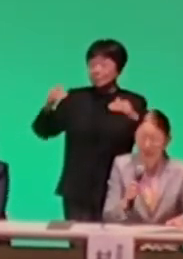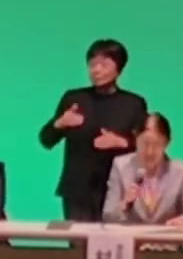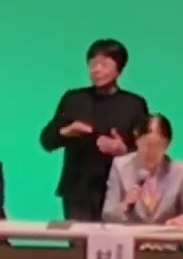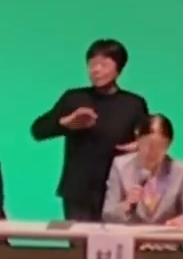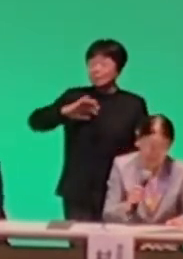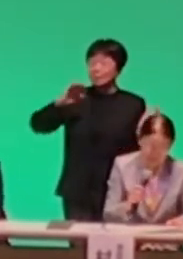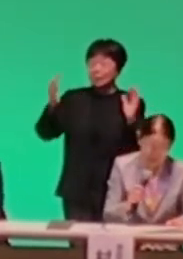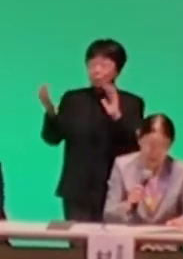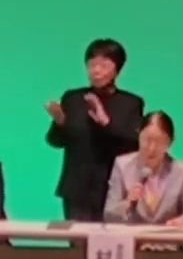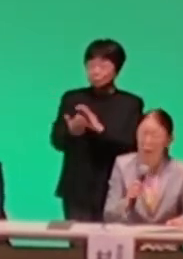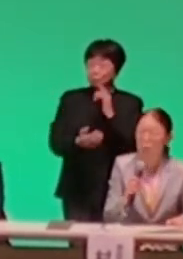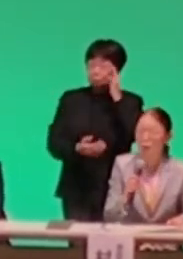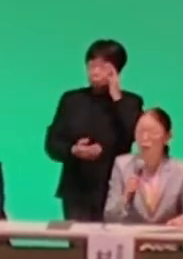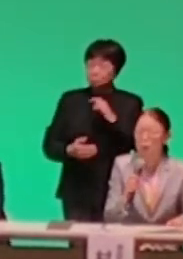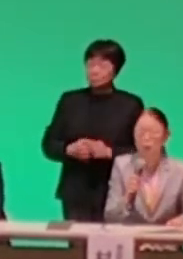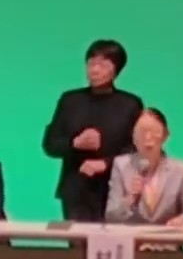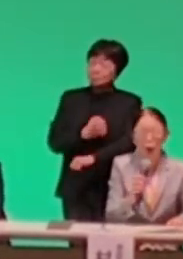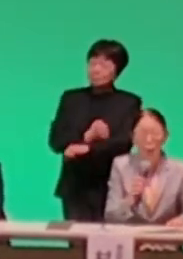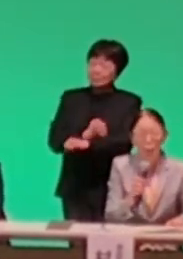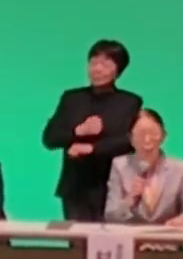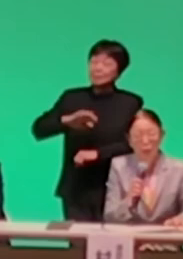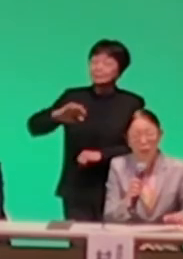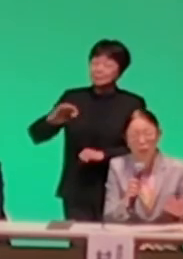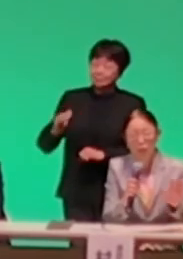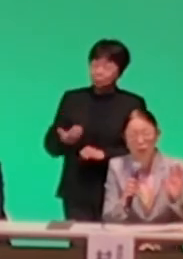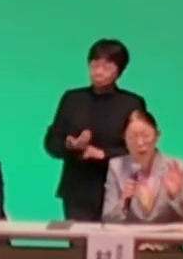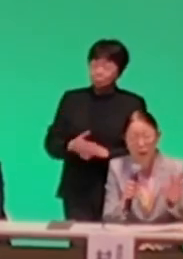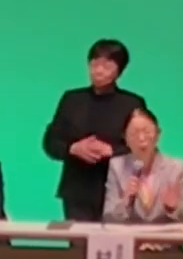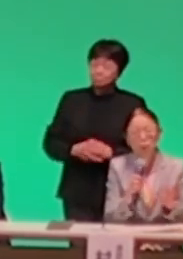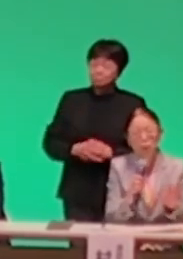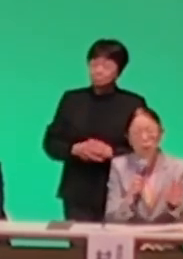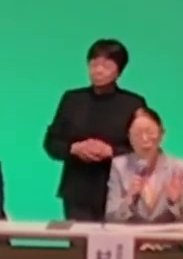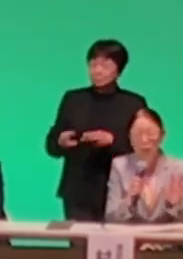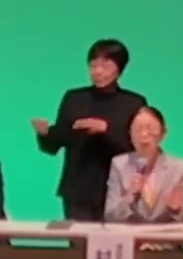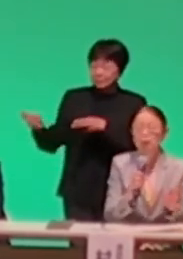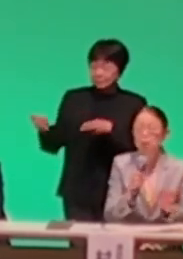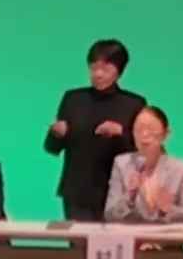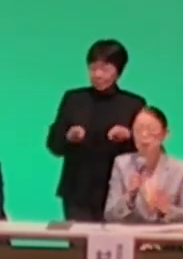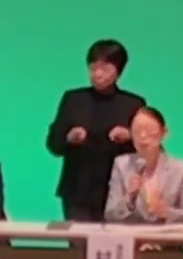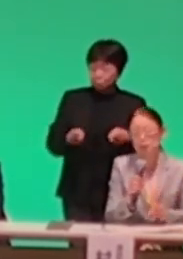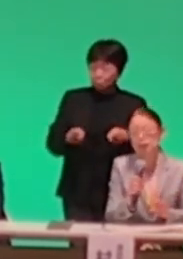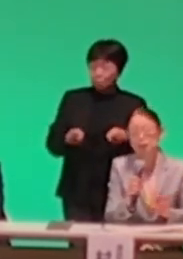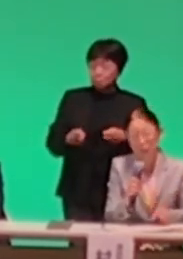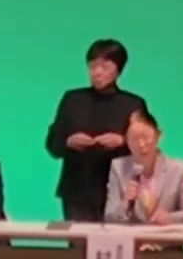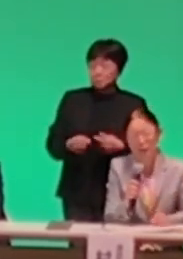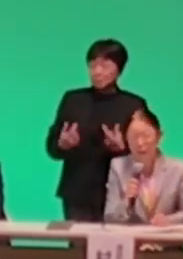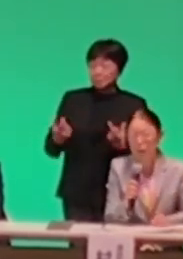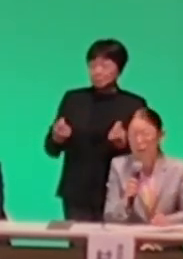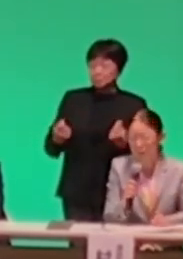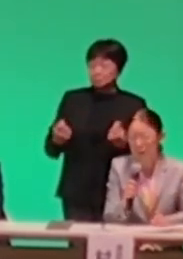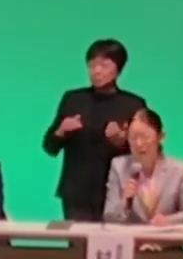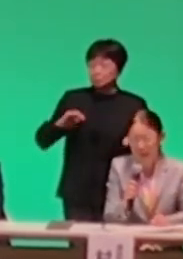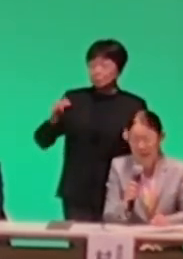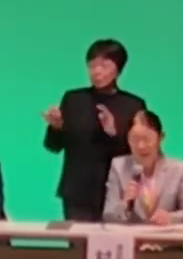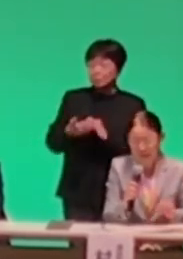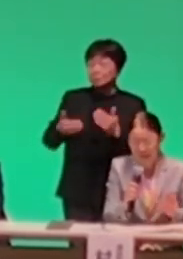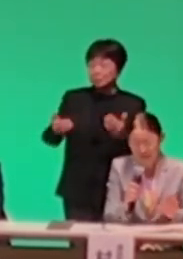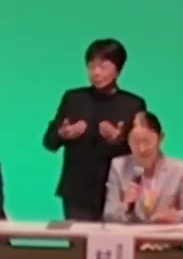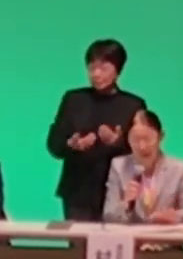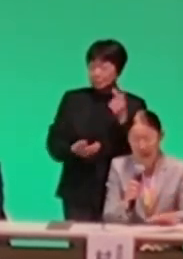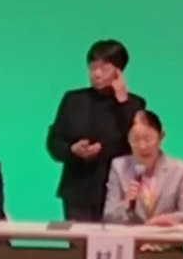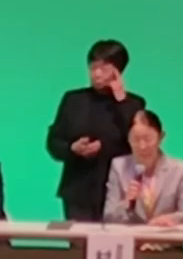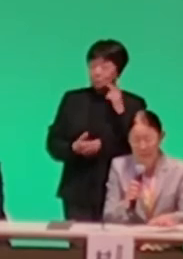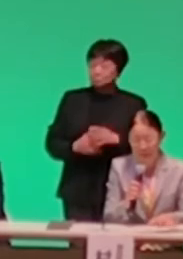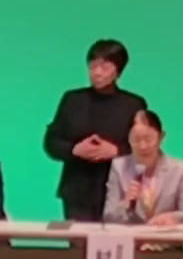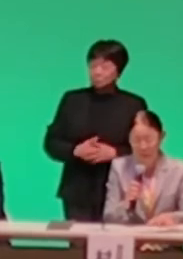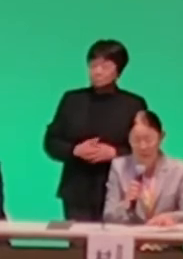る。あの大変だけどやっぱりそういうふうなところを制度もやっぱり努力していくのかなと思います。で最